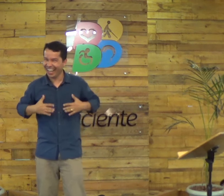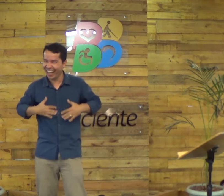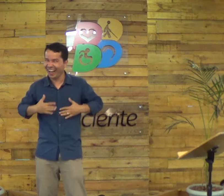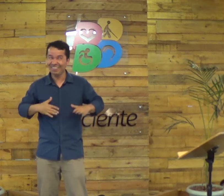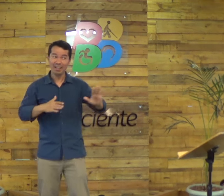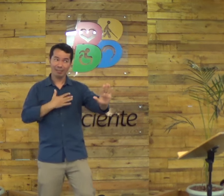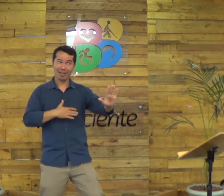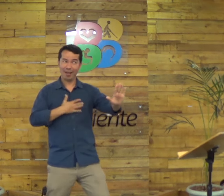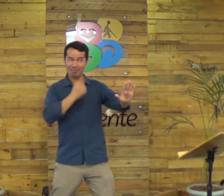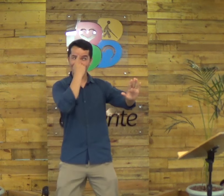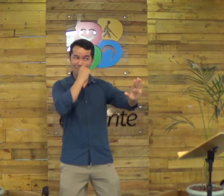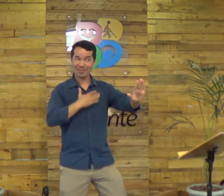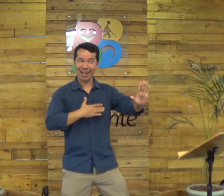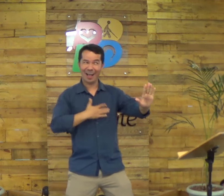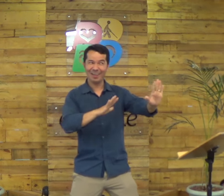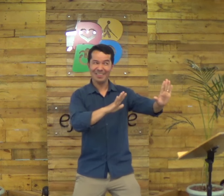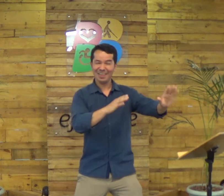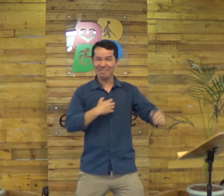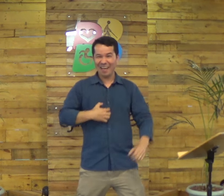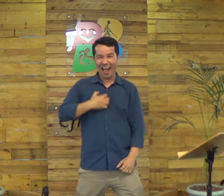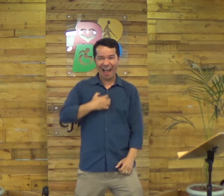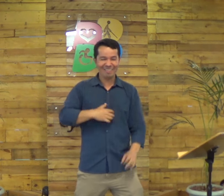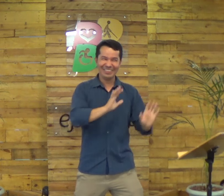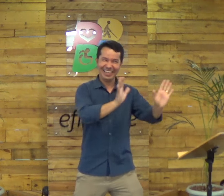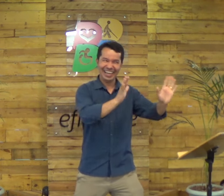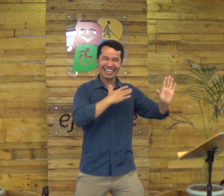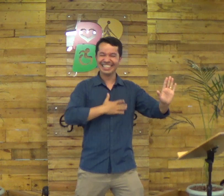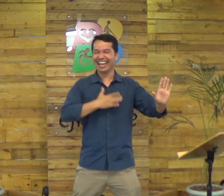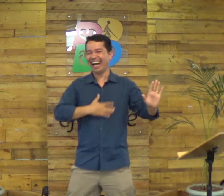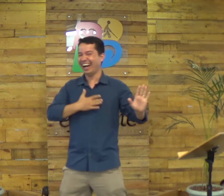brincadeira, fica calma, fica calma, não, não ficar brava ainda,